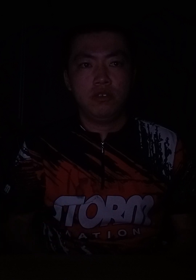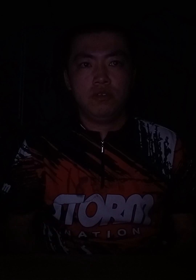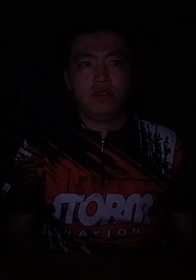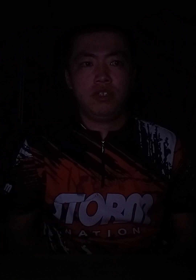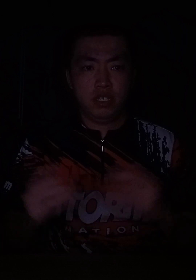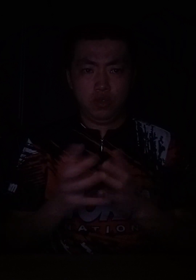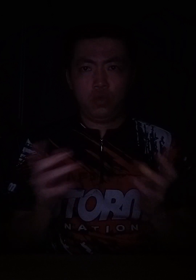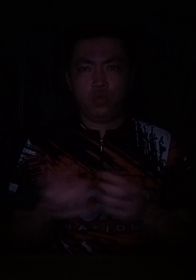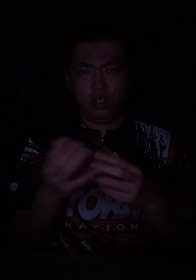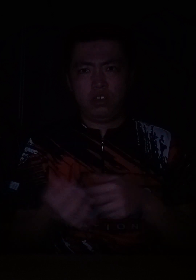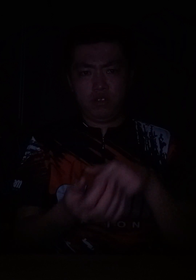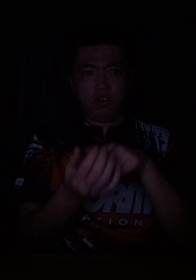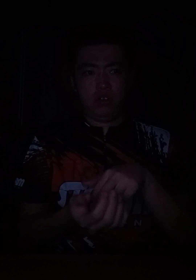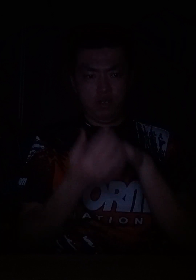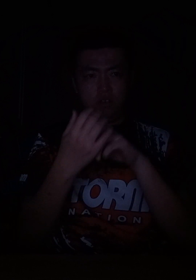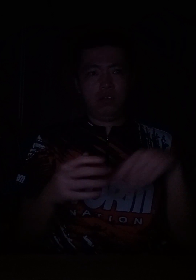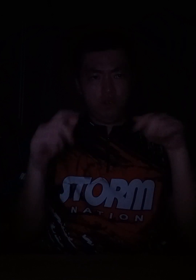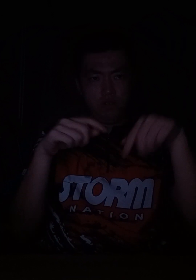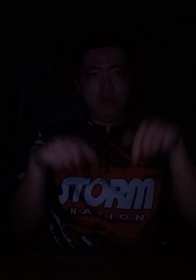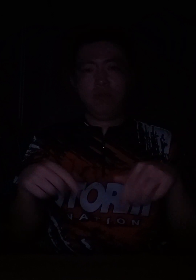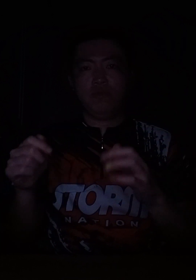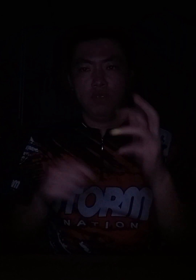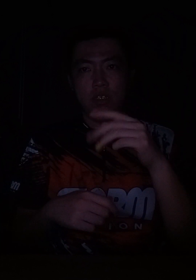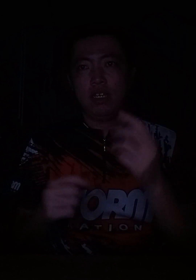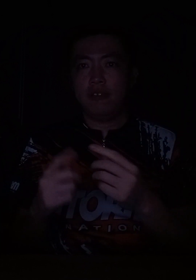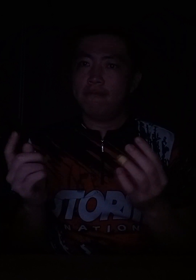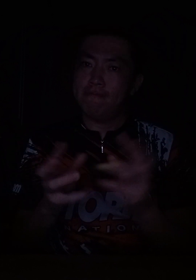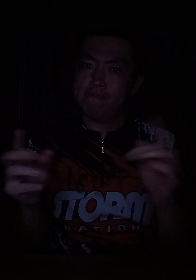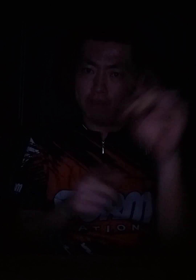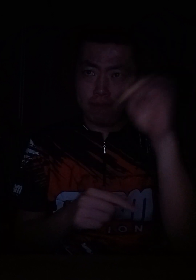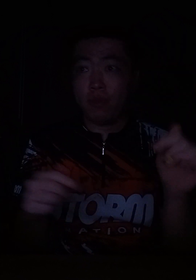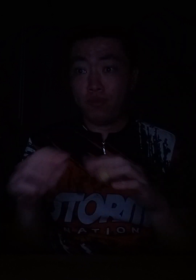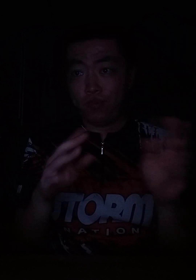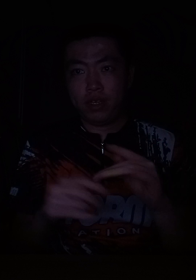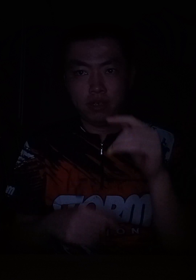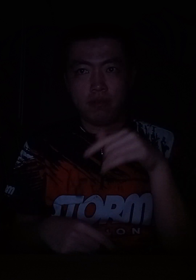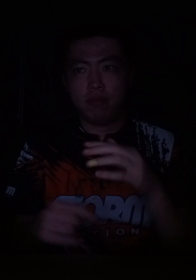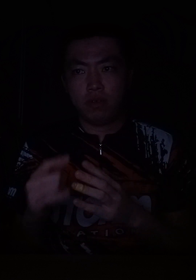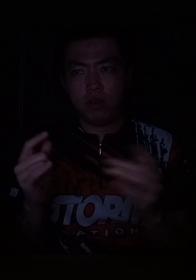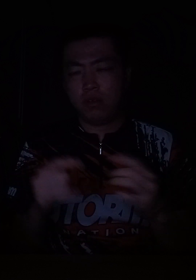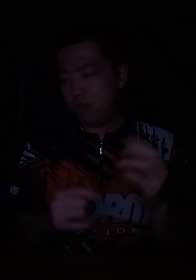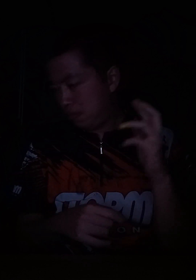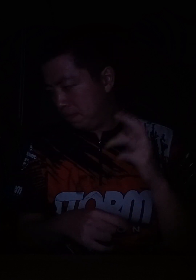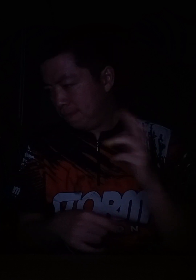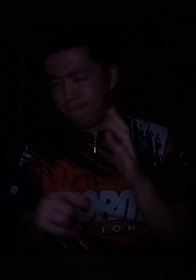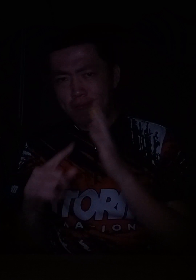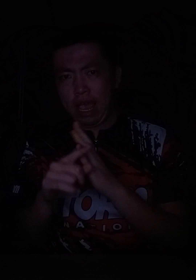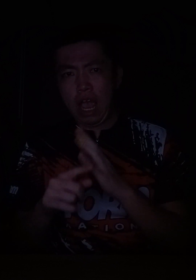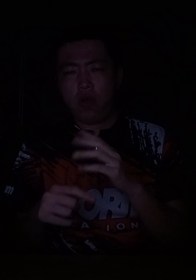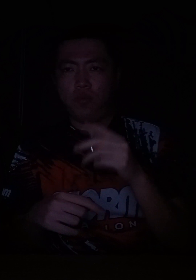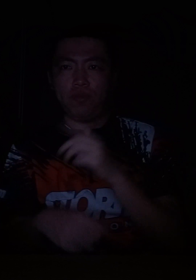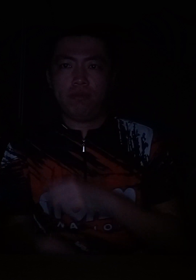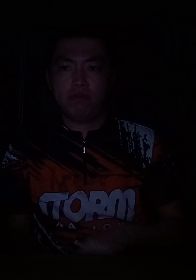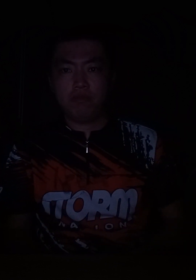지난달 홀로 승강기를 수리하다 떨어져 숨진 20대 노동자가 남긴 말은 혼자서는 못하겠다였습니다.